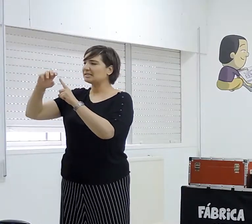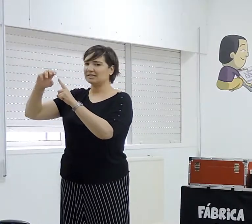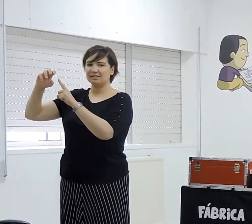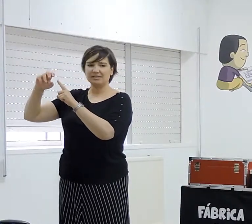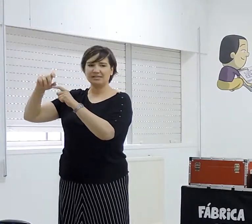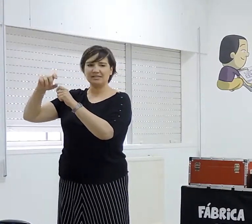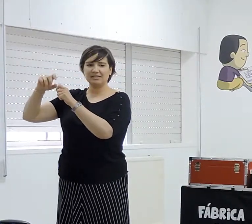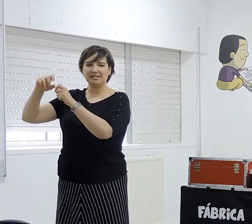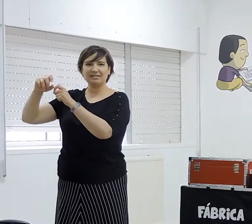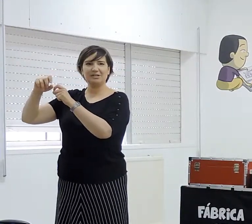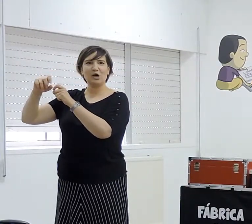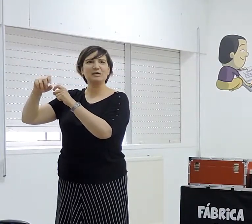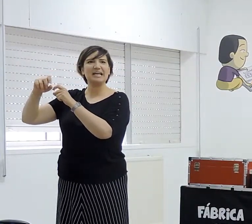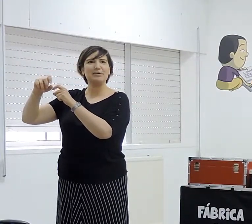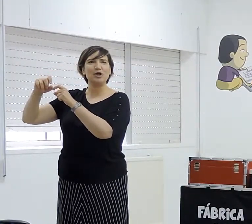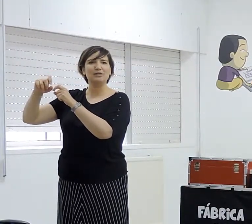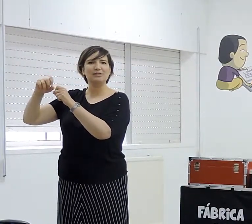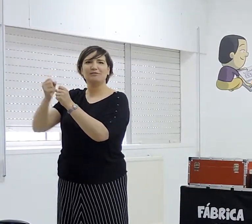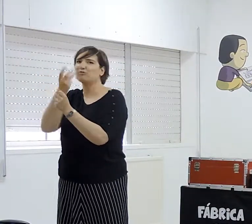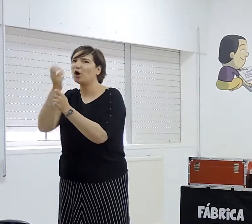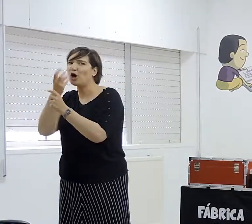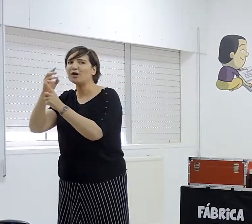Picas.